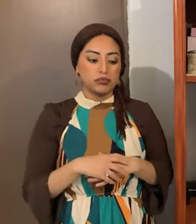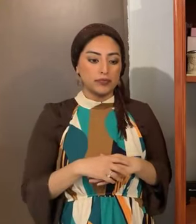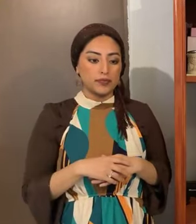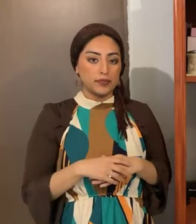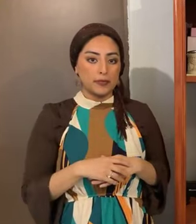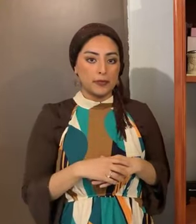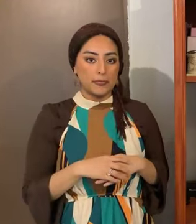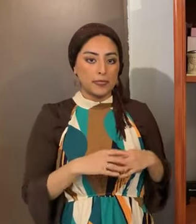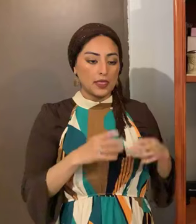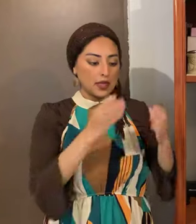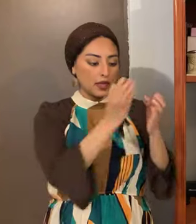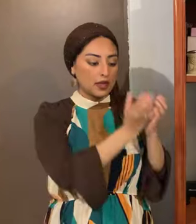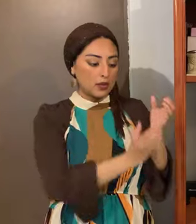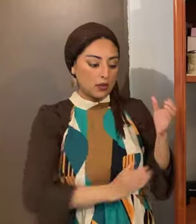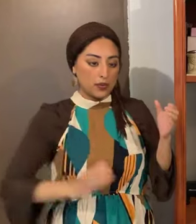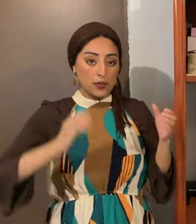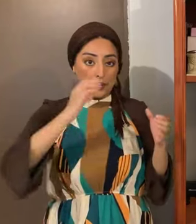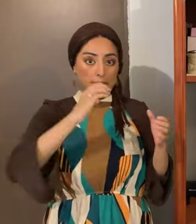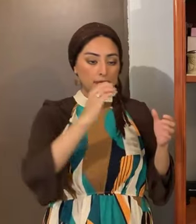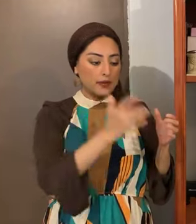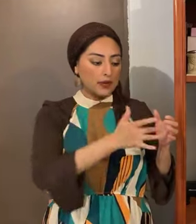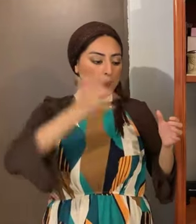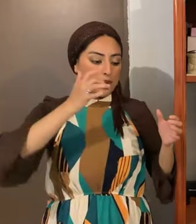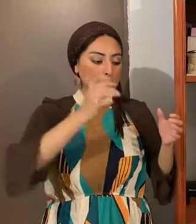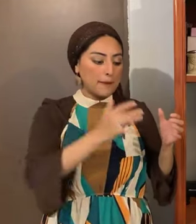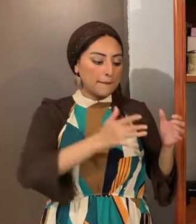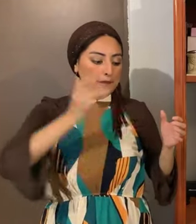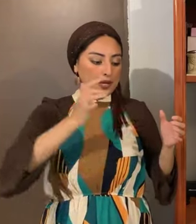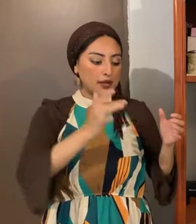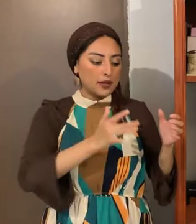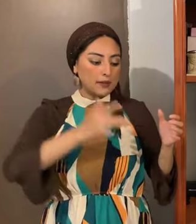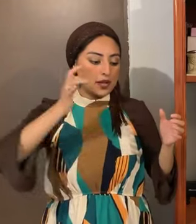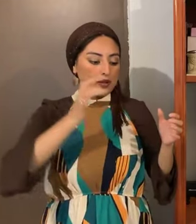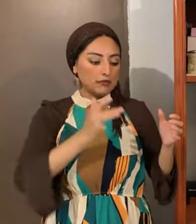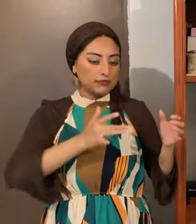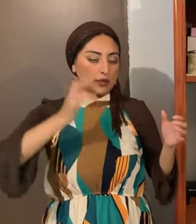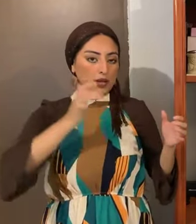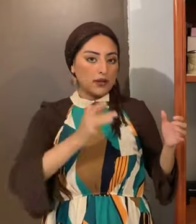que se tocaban al jalar, al pulsar.